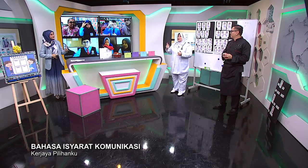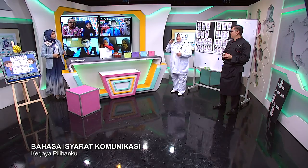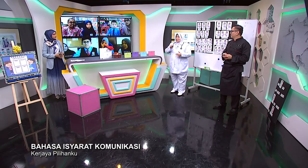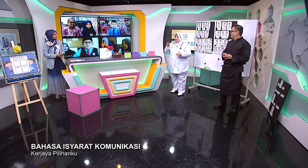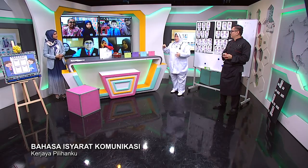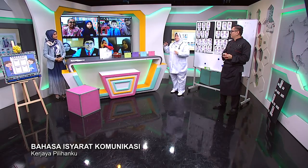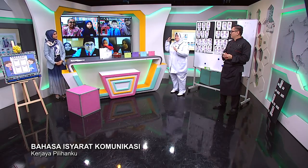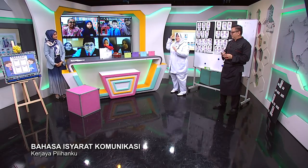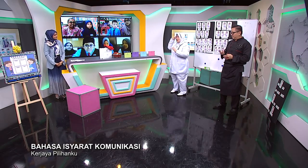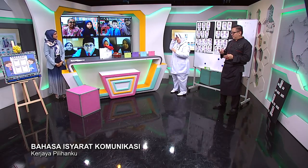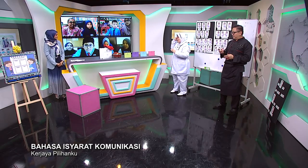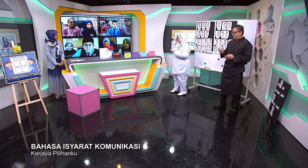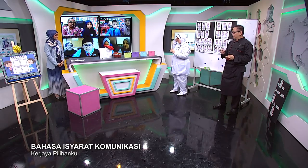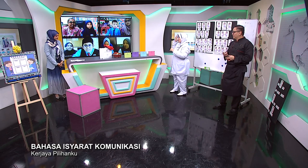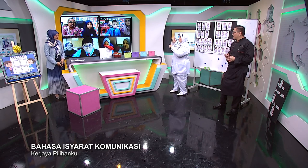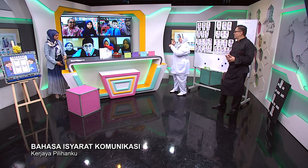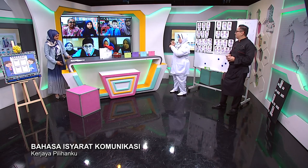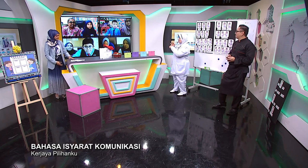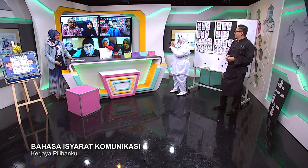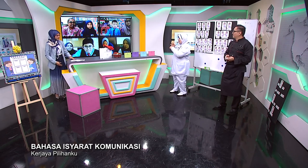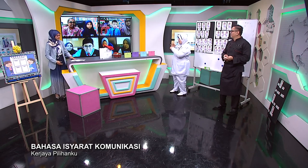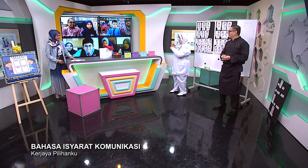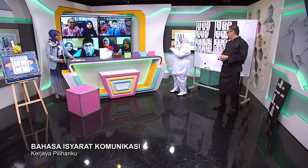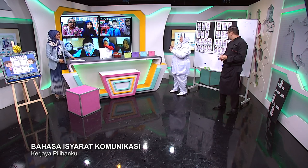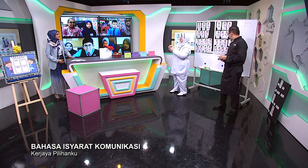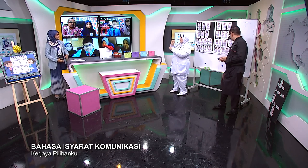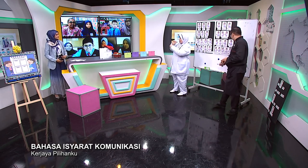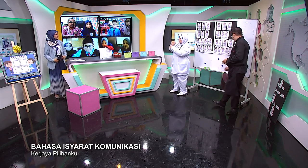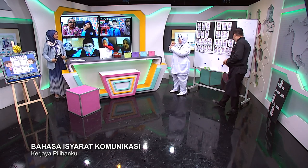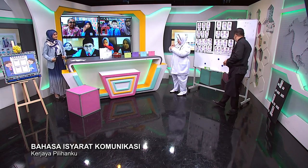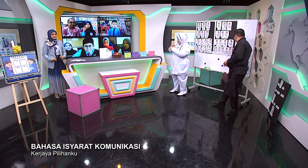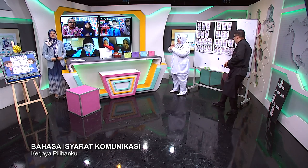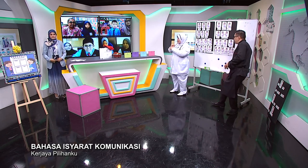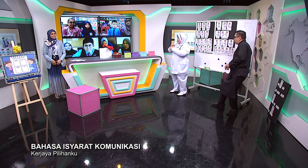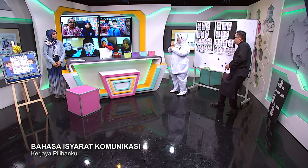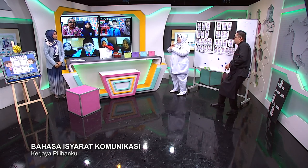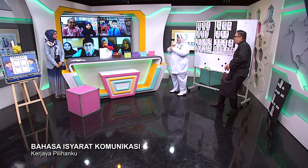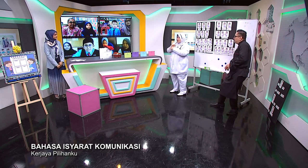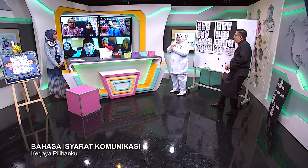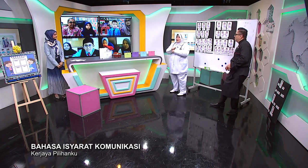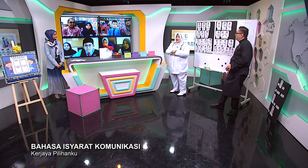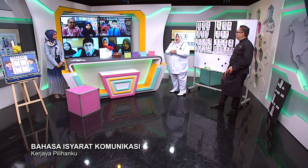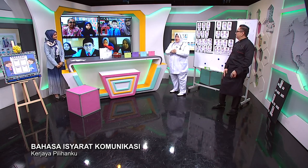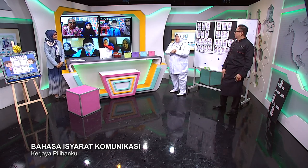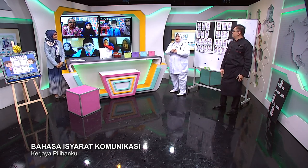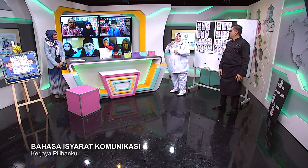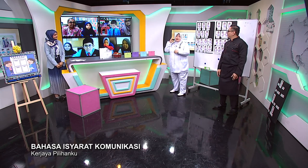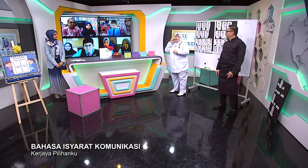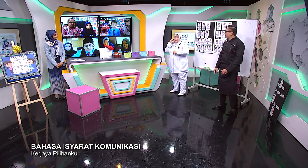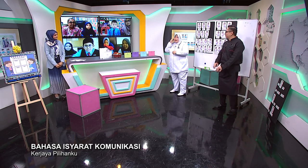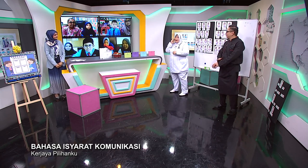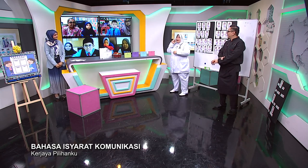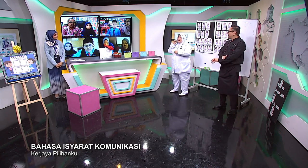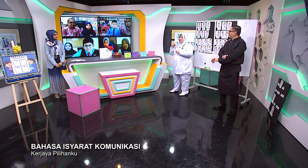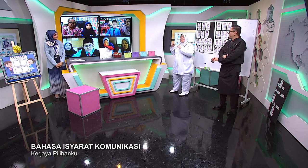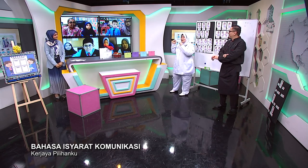Sekarang murid-murid sudah tahu fungsi pekerjaan. Okey.